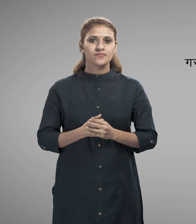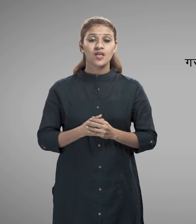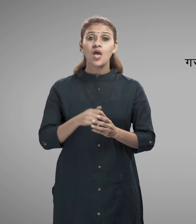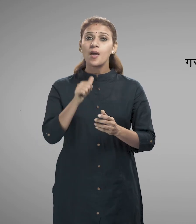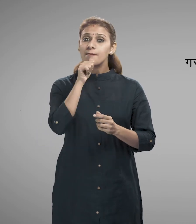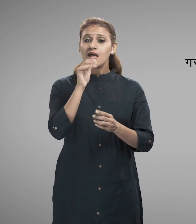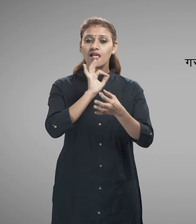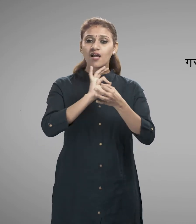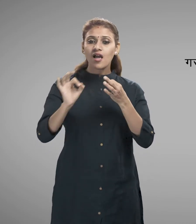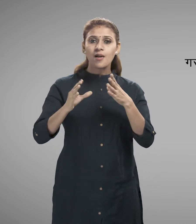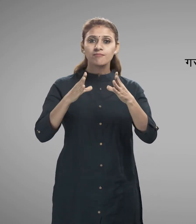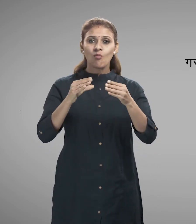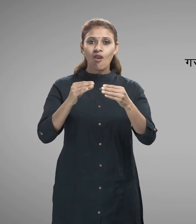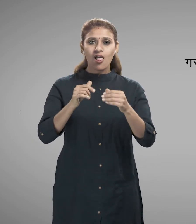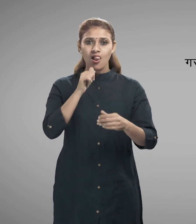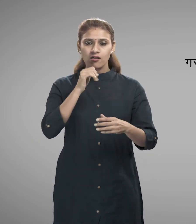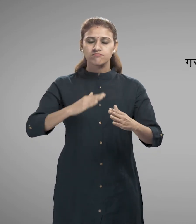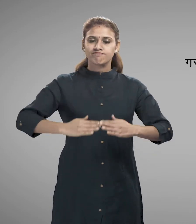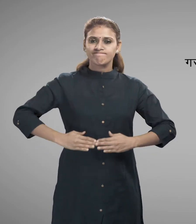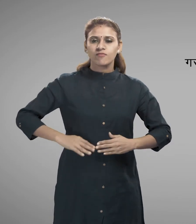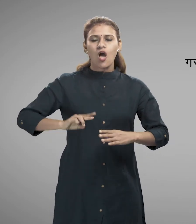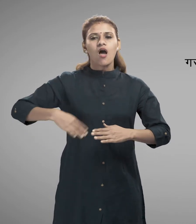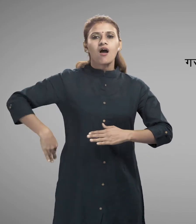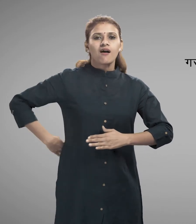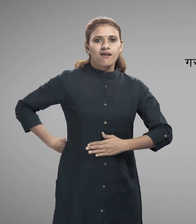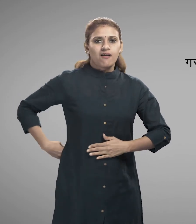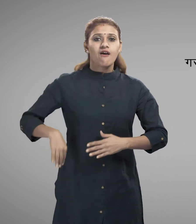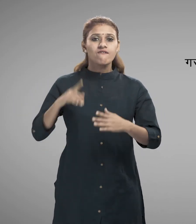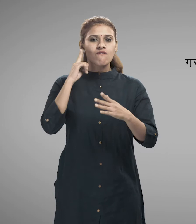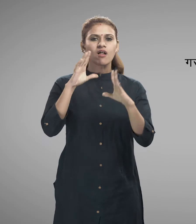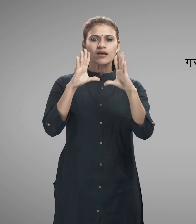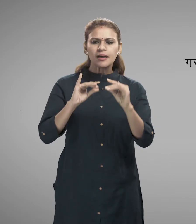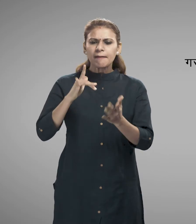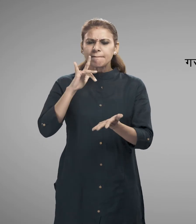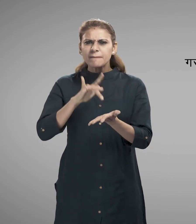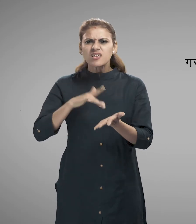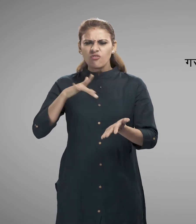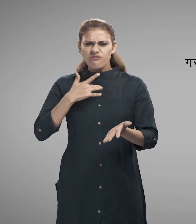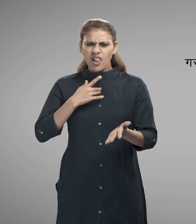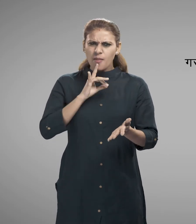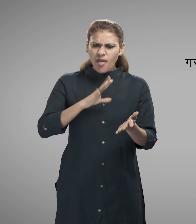दर्द से राहत के लिए गर्म पानी की बोतल पेट या पीठ पर लगाएं।